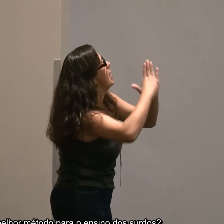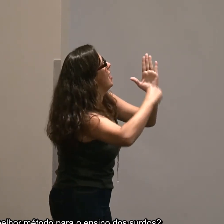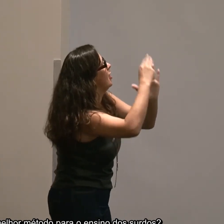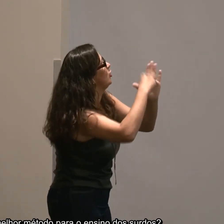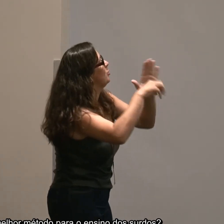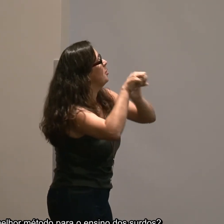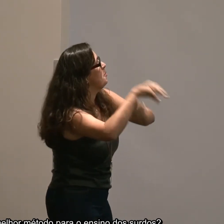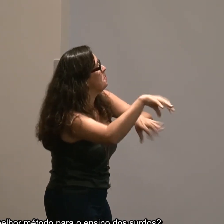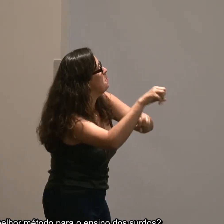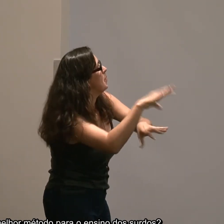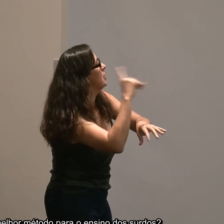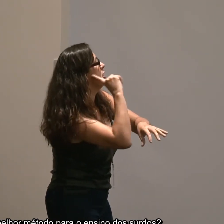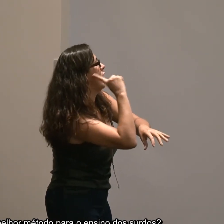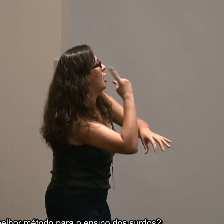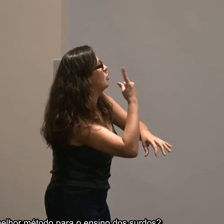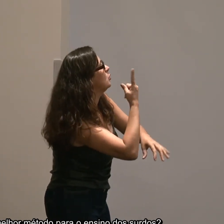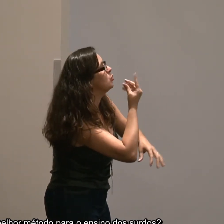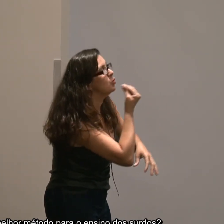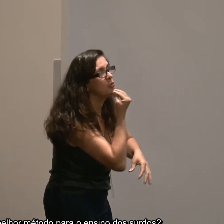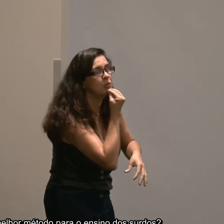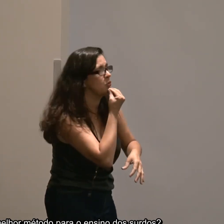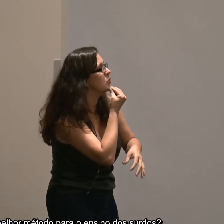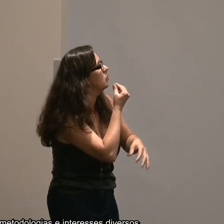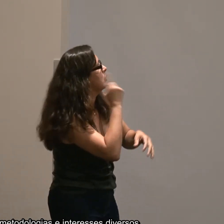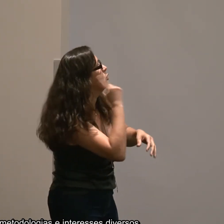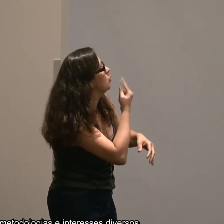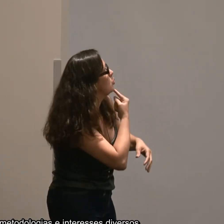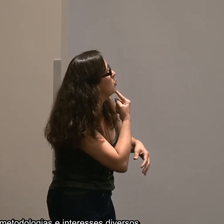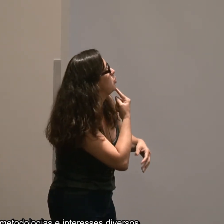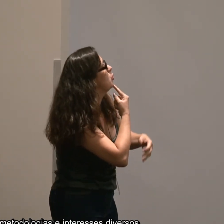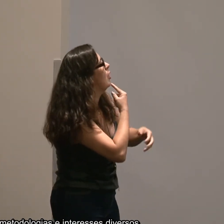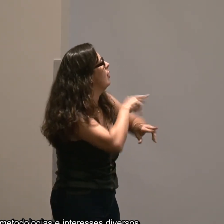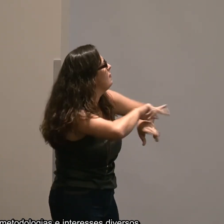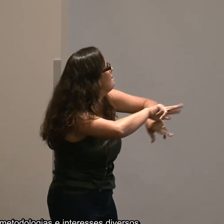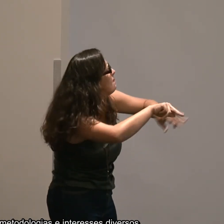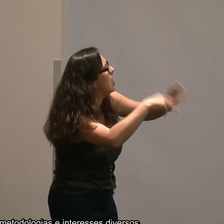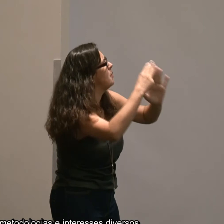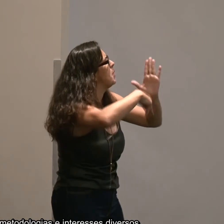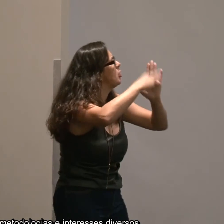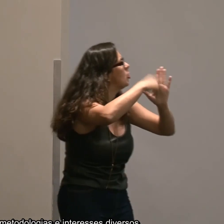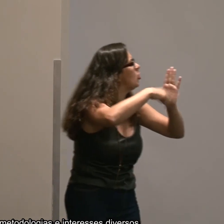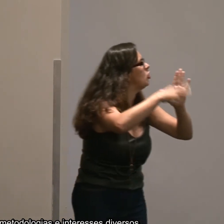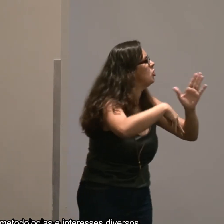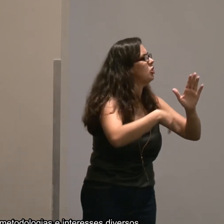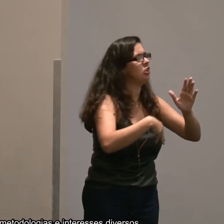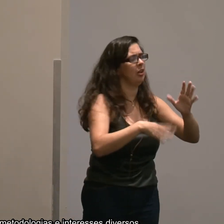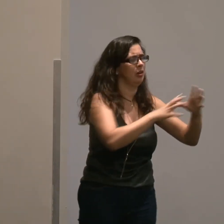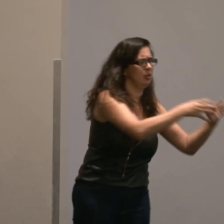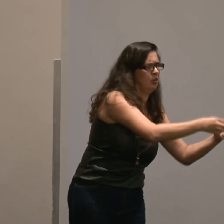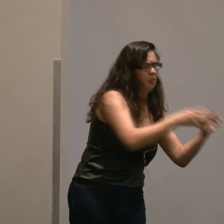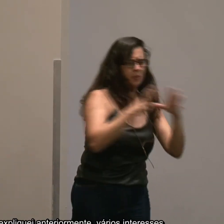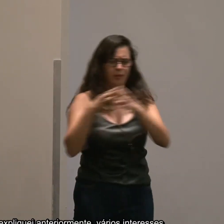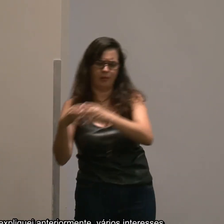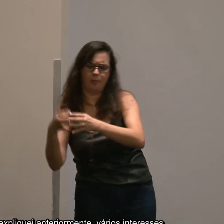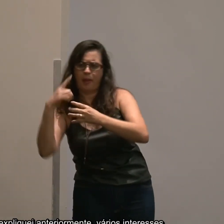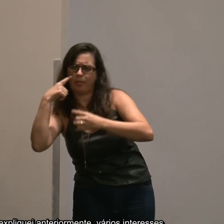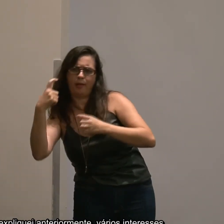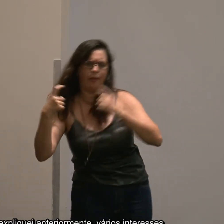método para o ensino dos surdos várias metodologias e interesses diversos e foi o que eu expliquei